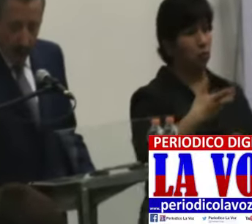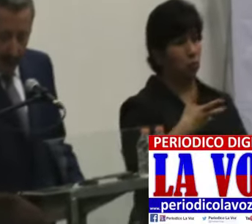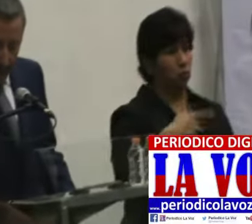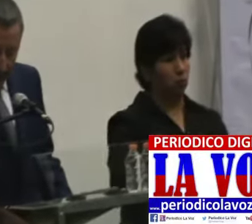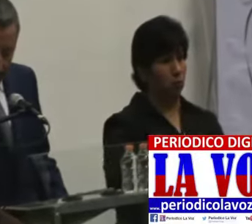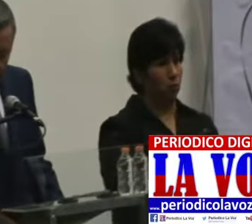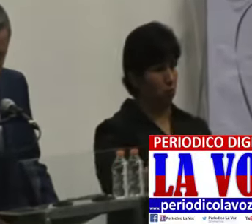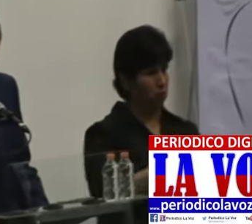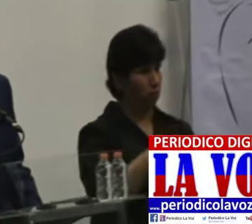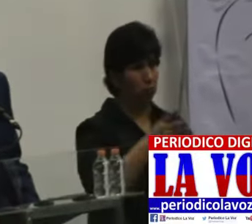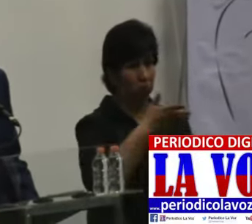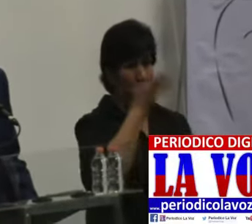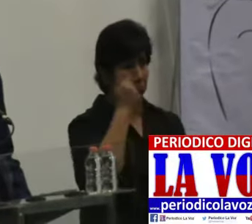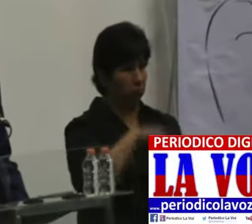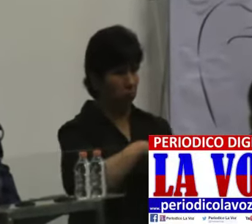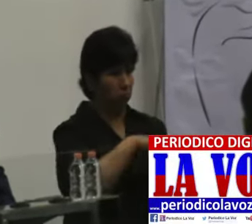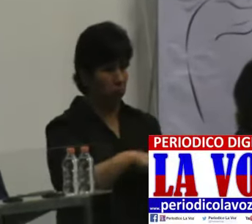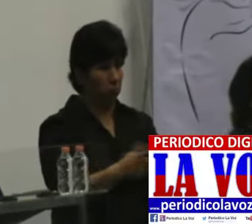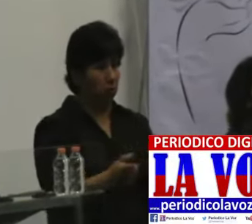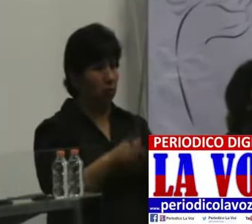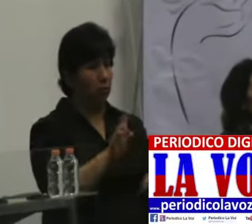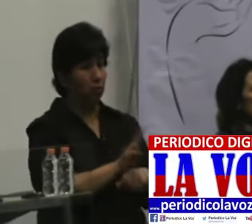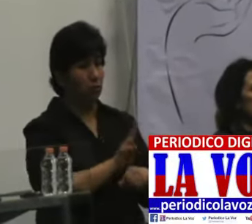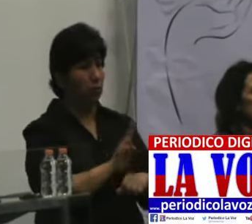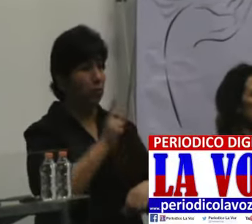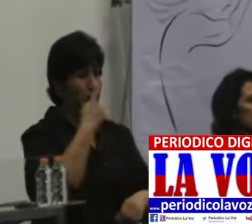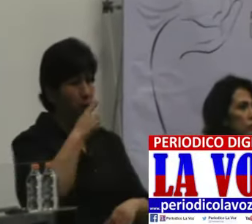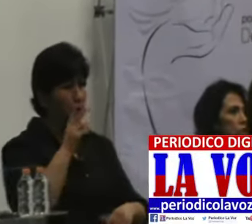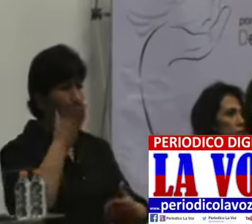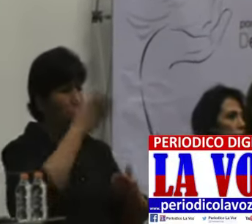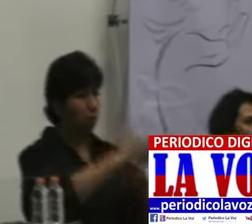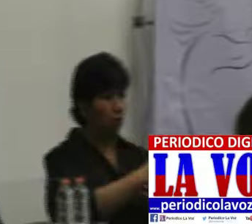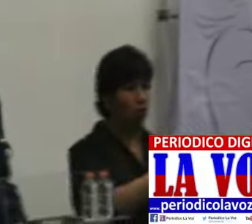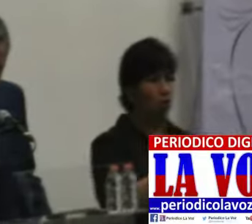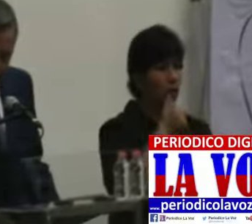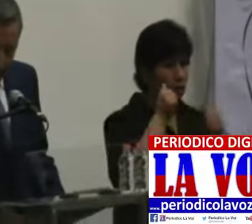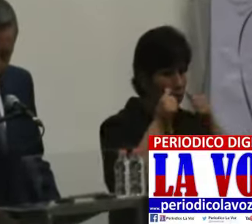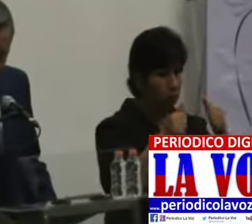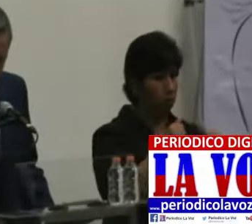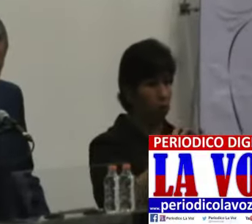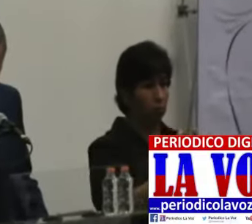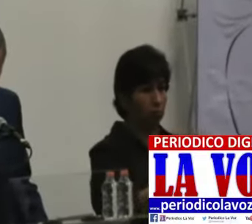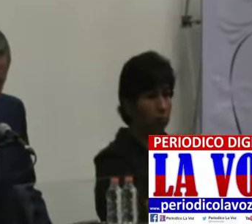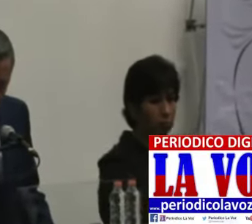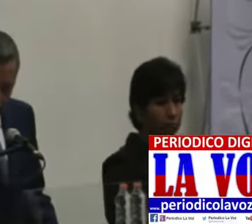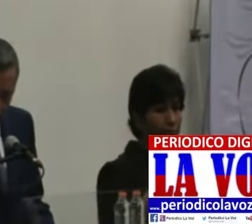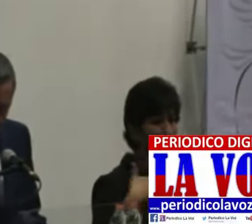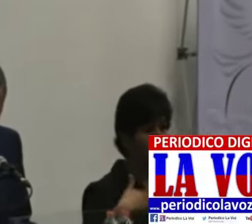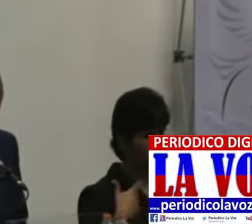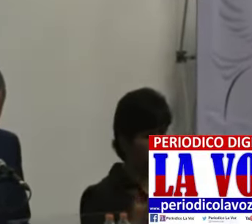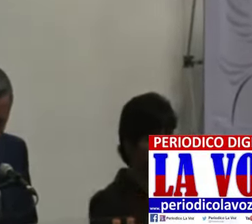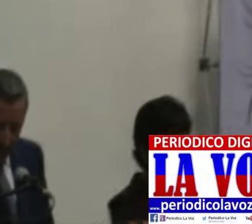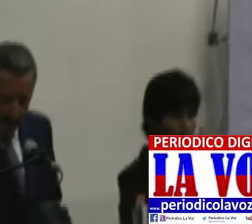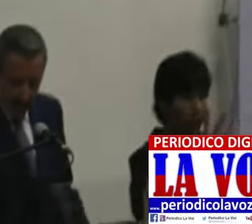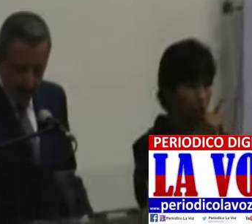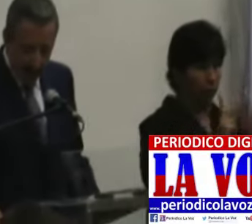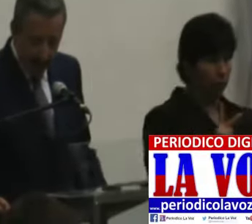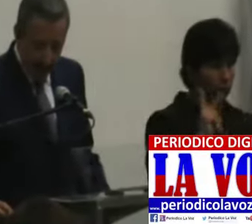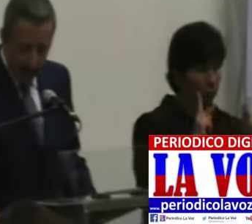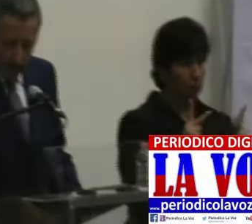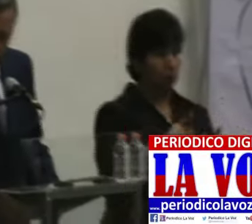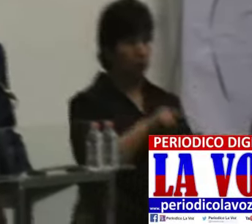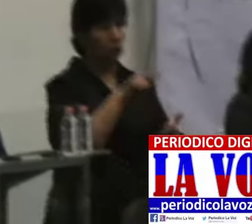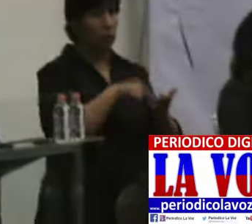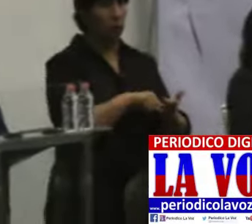se ignora. Entre las visitas de supervisión para atender conflictos de convivencia vecinal, se realizaron 42 visitas